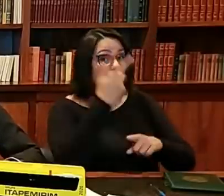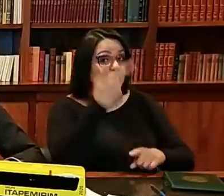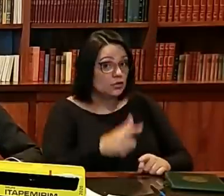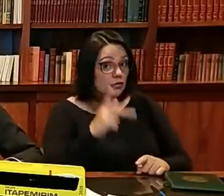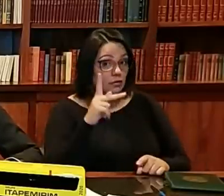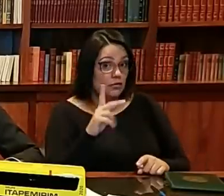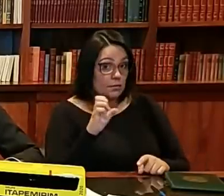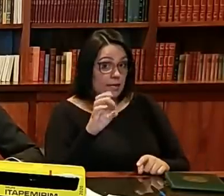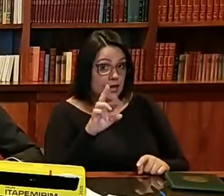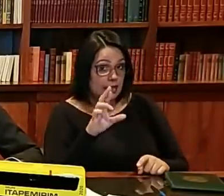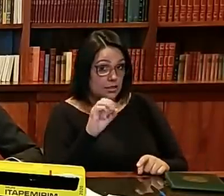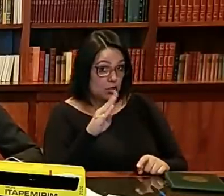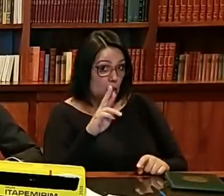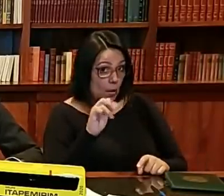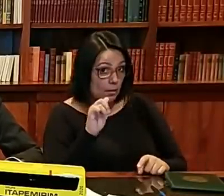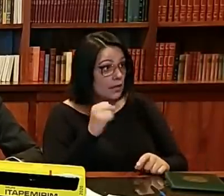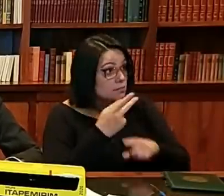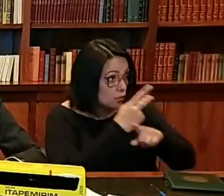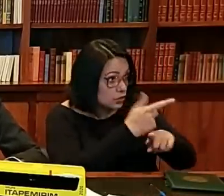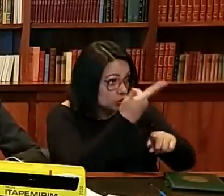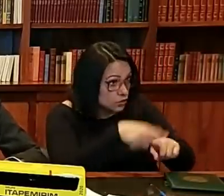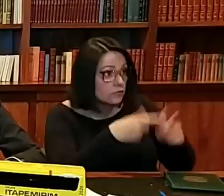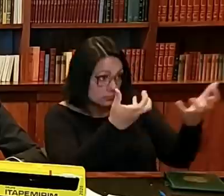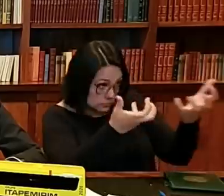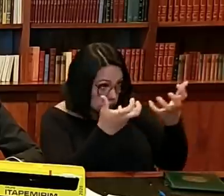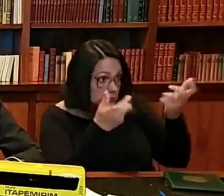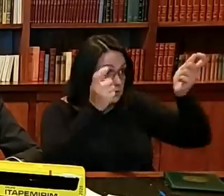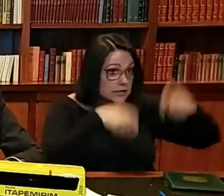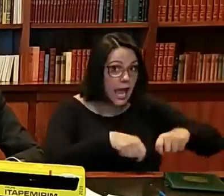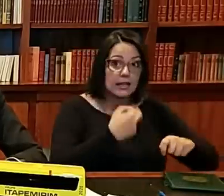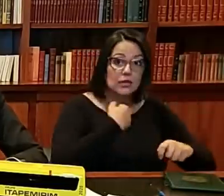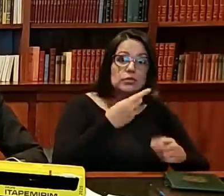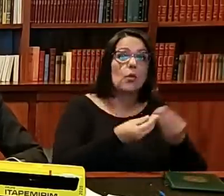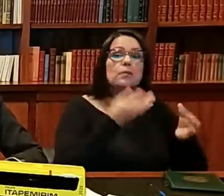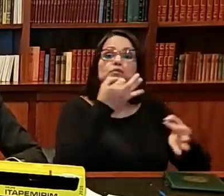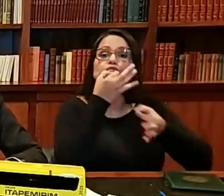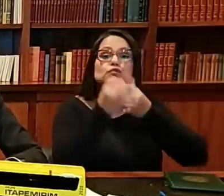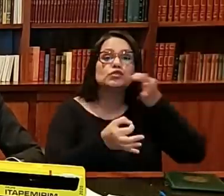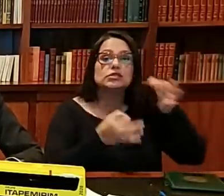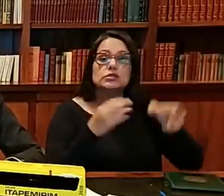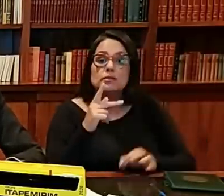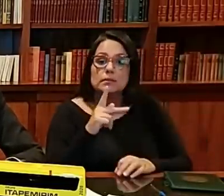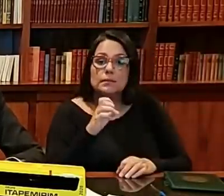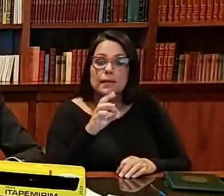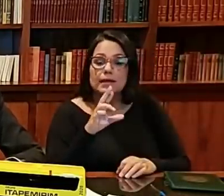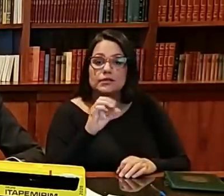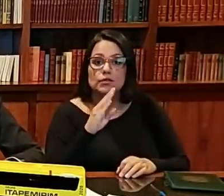houver meios, né? E nós apresentar uma sugestão para a Petrobras para